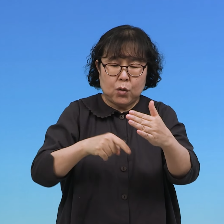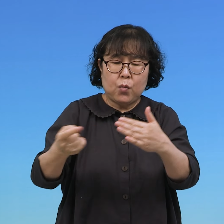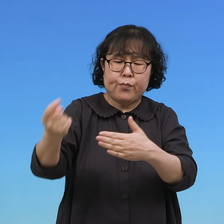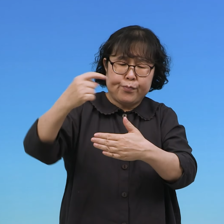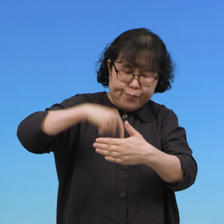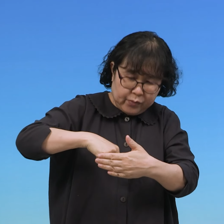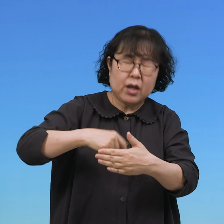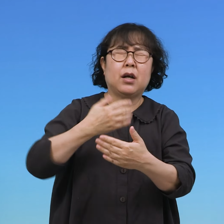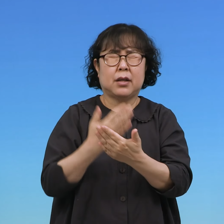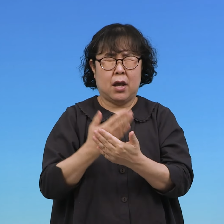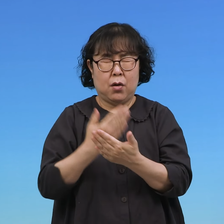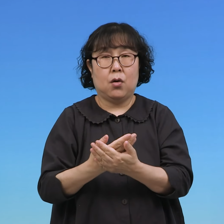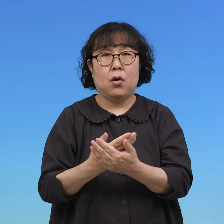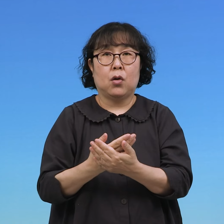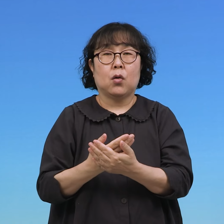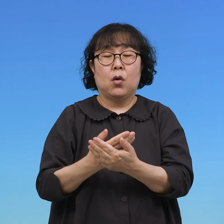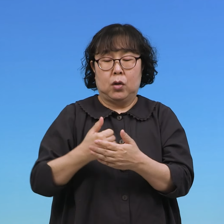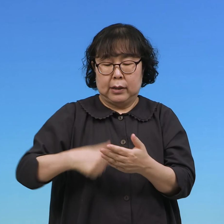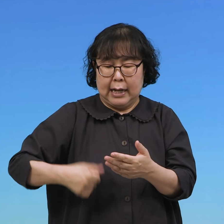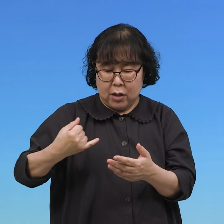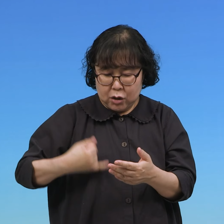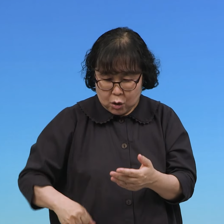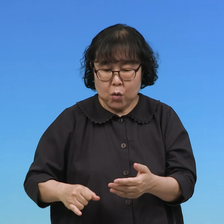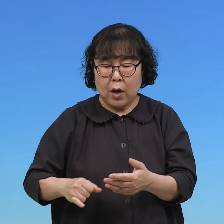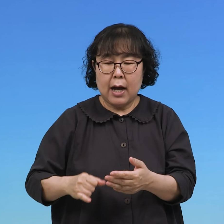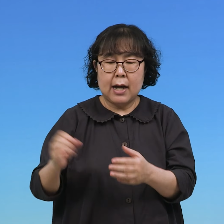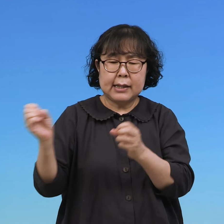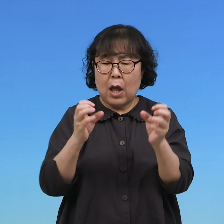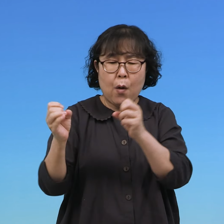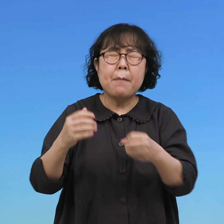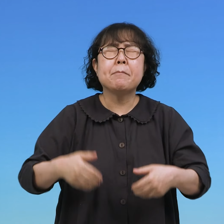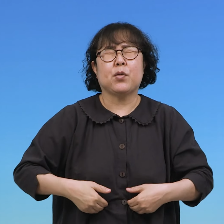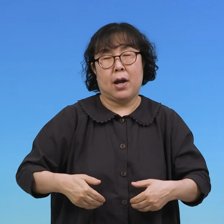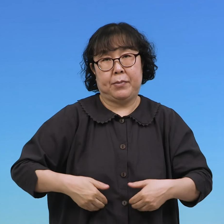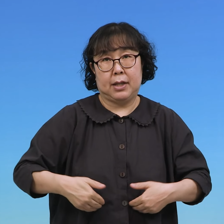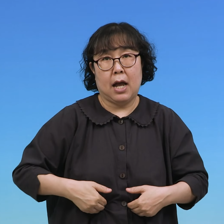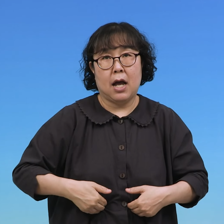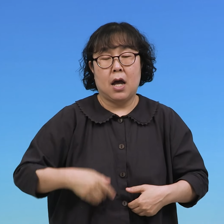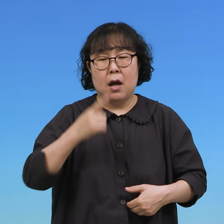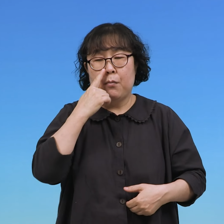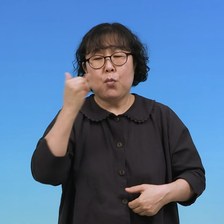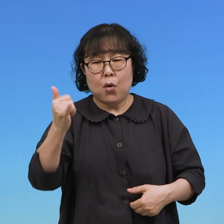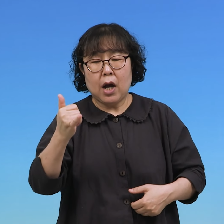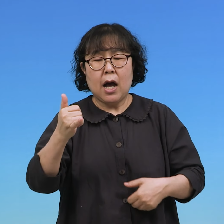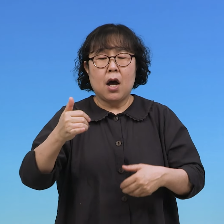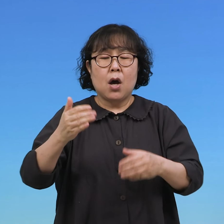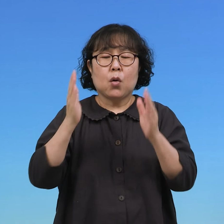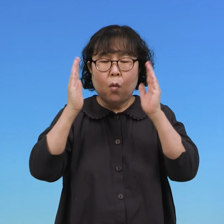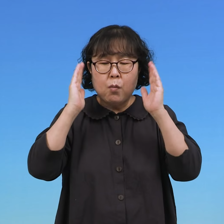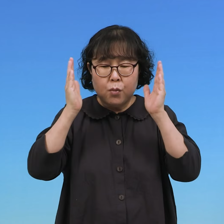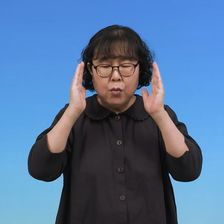돼요. 자녀들과 대화해야 돼요. 자녀들과 토론해야 돼요. 부모가 공부하셔야 됩니다.